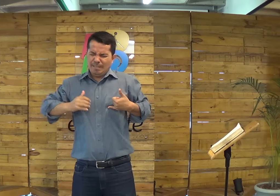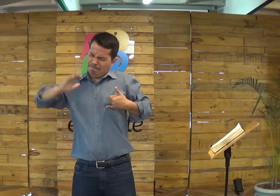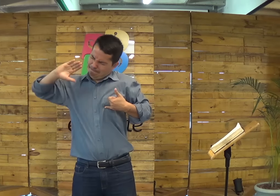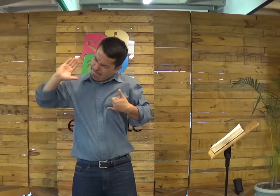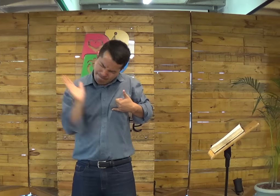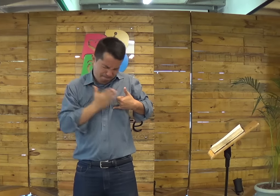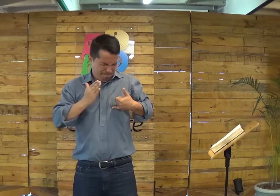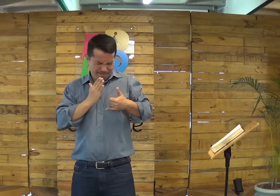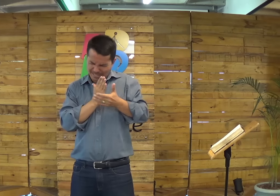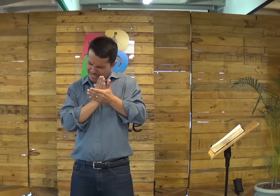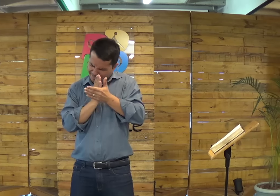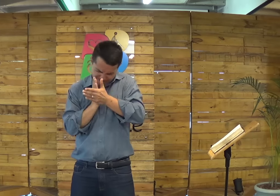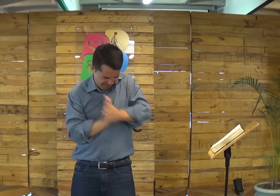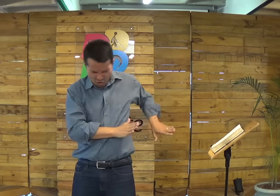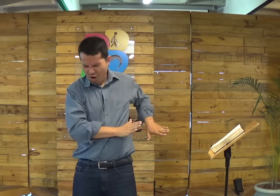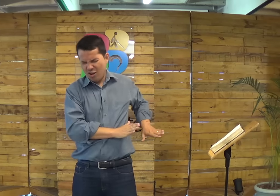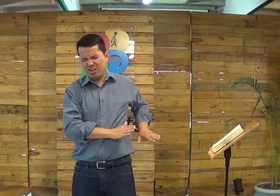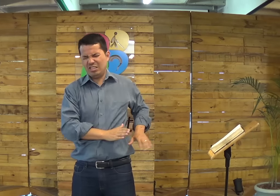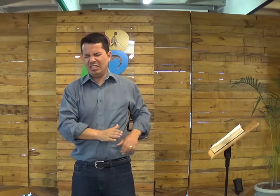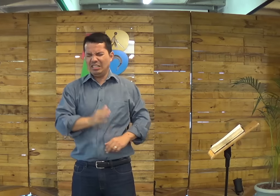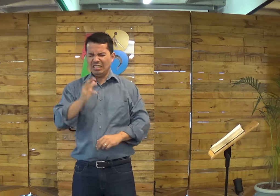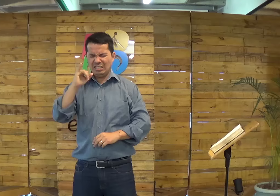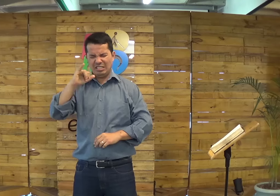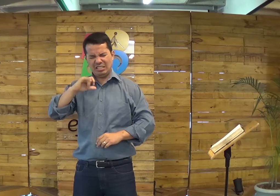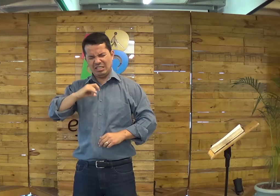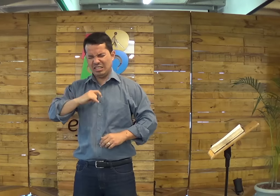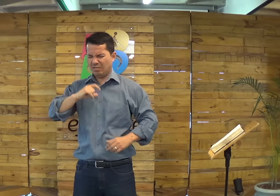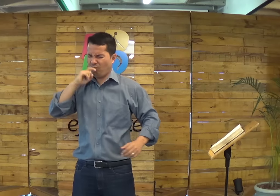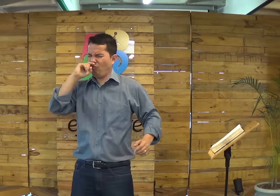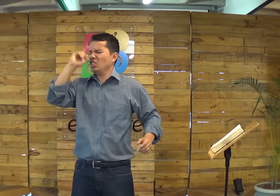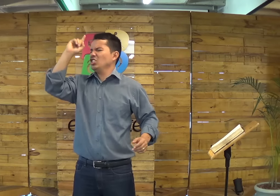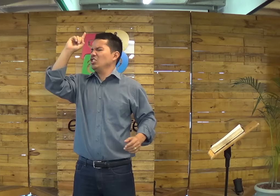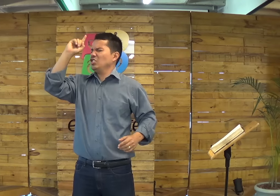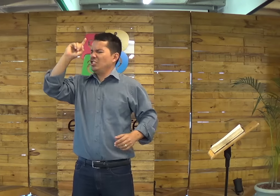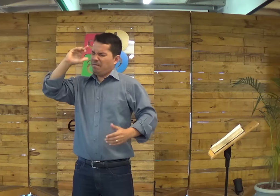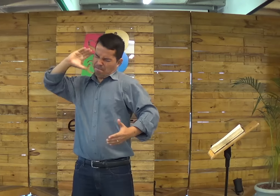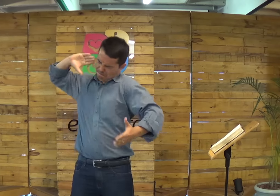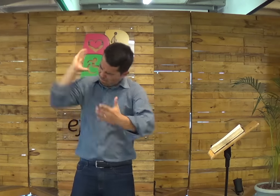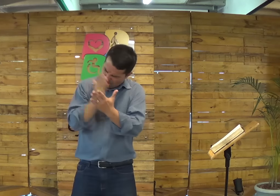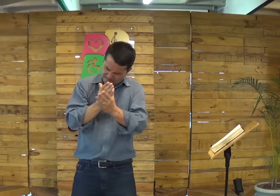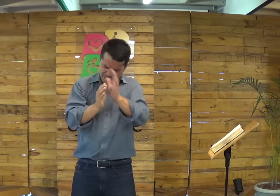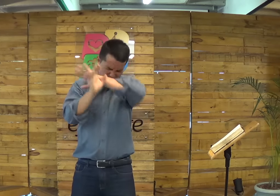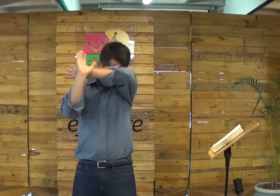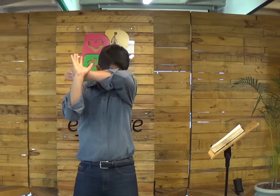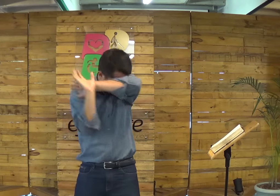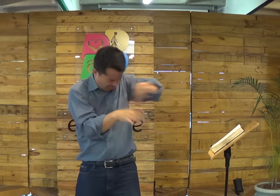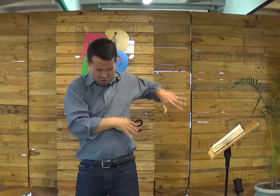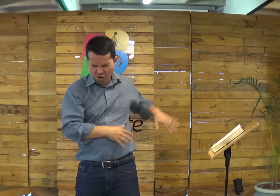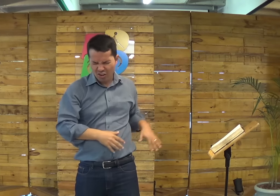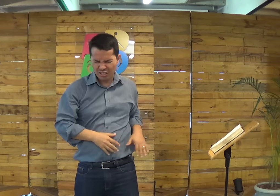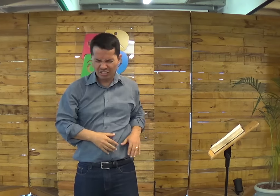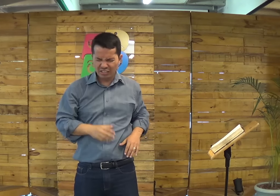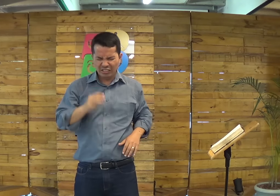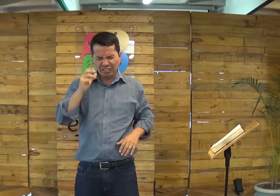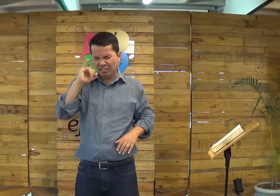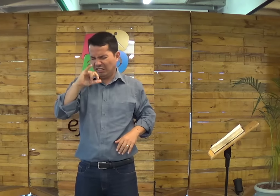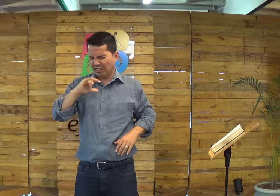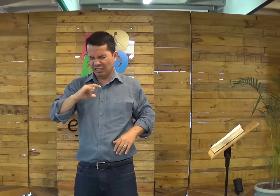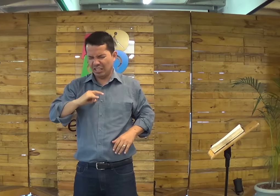orgulho que ele se quebre se a gente tem às vezes né achando